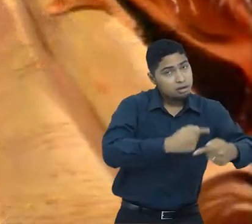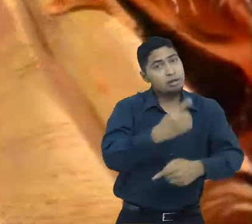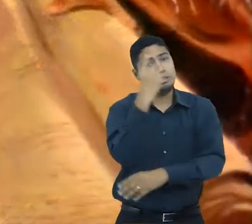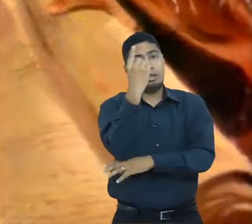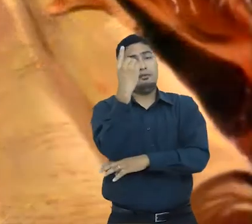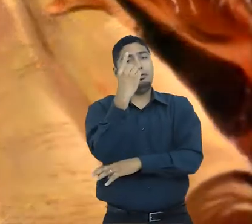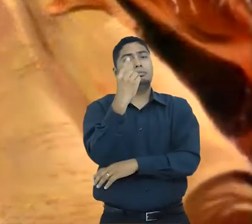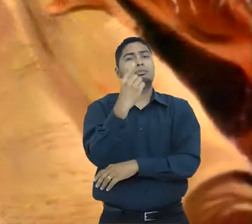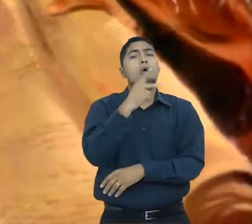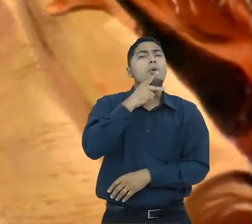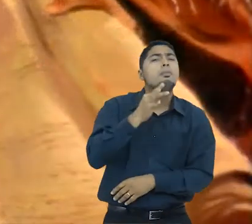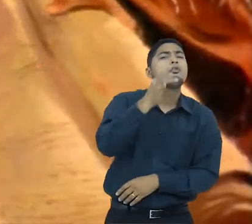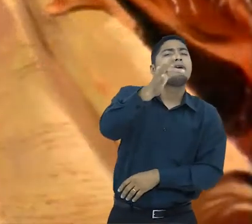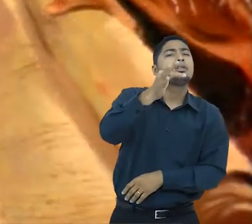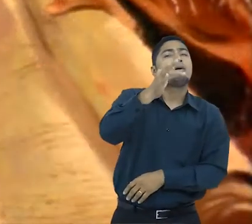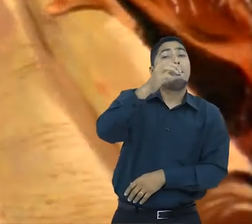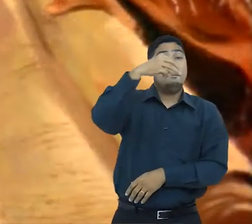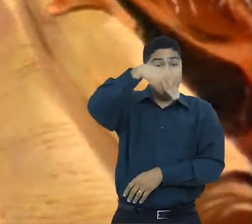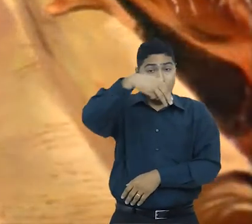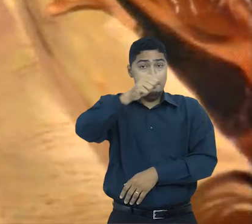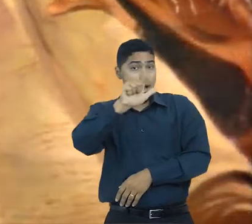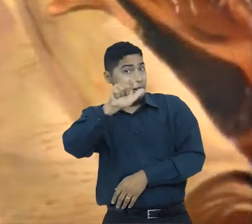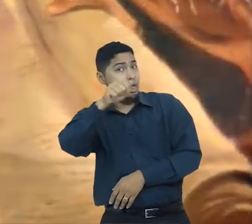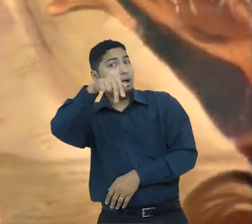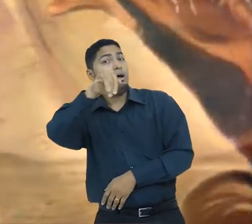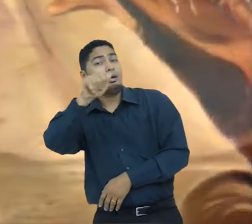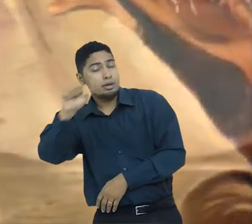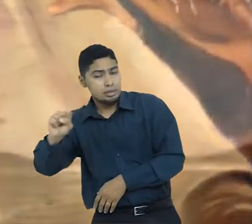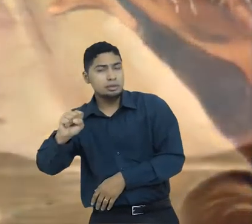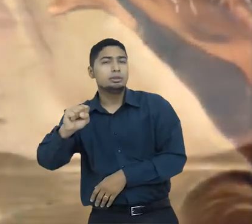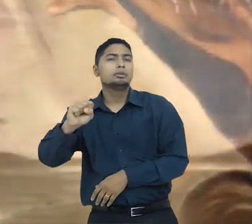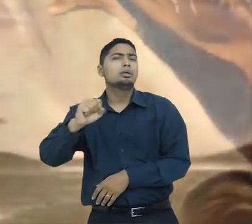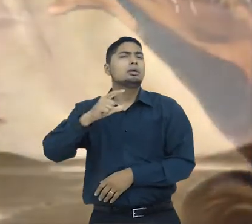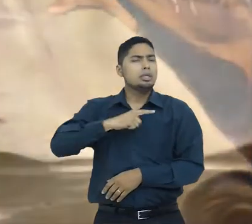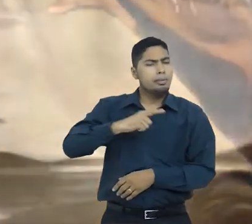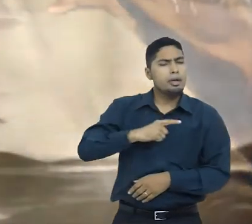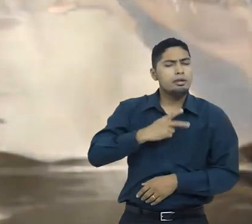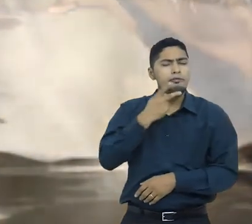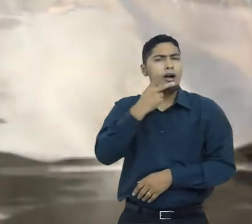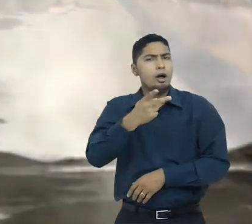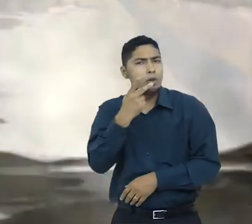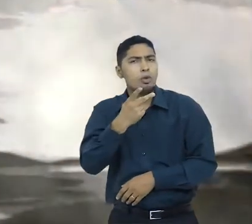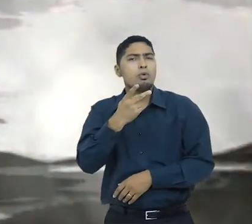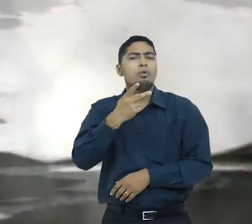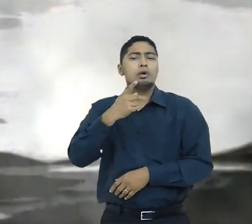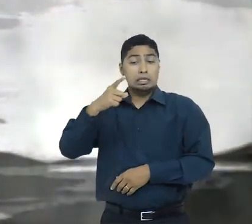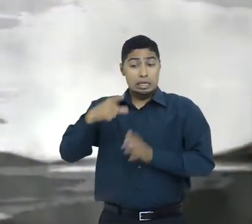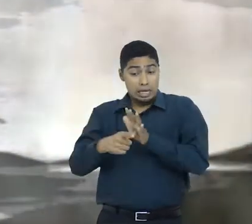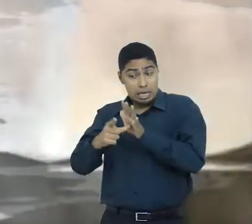profeta Malaquias, o Senhor descreveu um mensageiro especial que anunciaria a vinda do Salvador e prepararia o povo